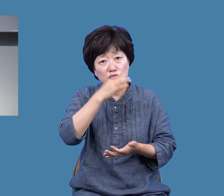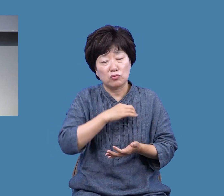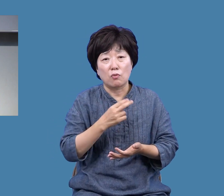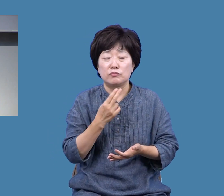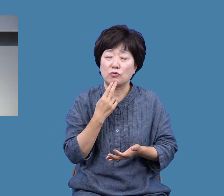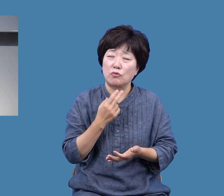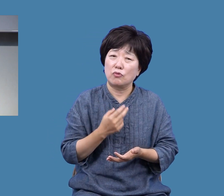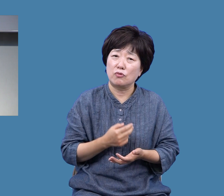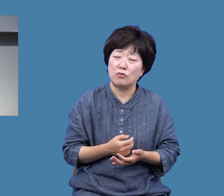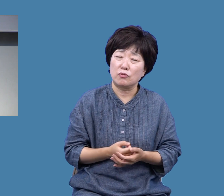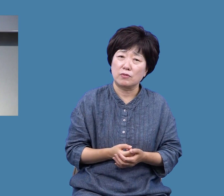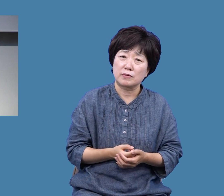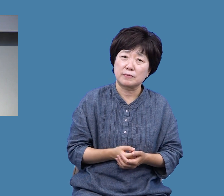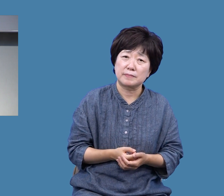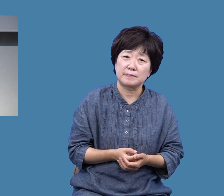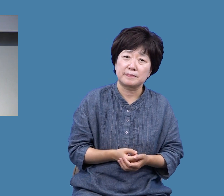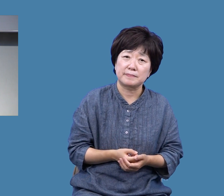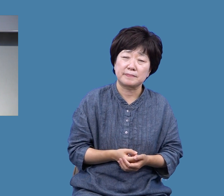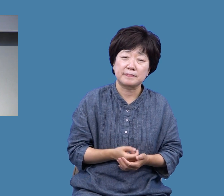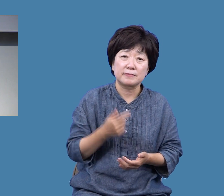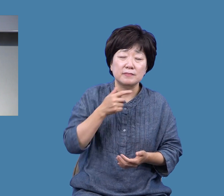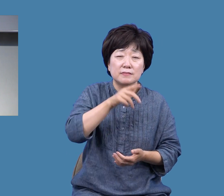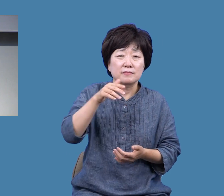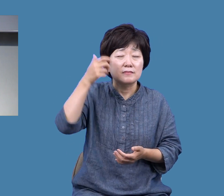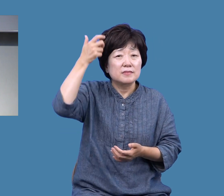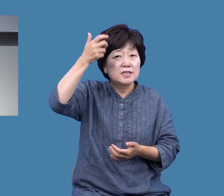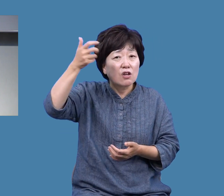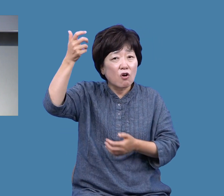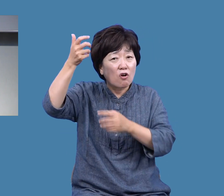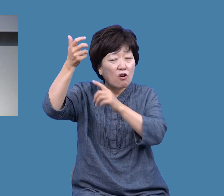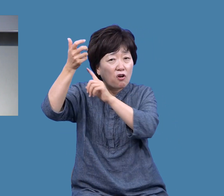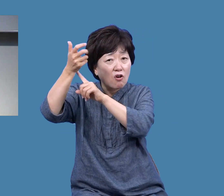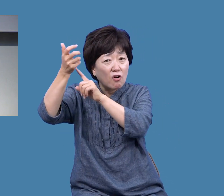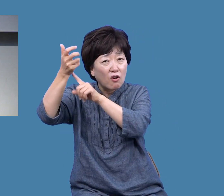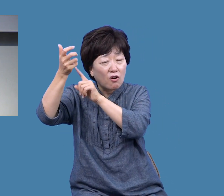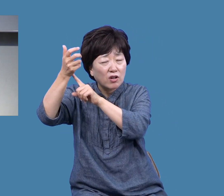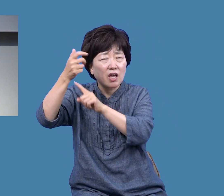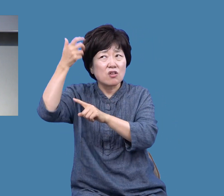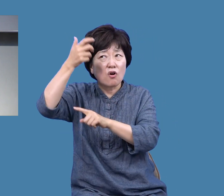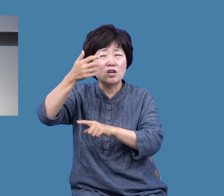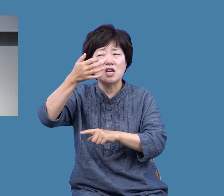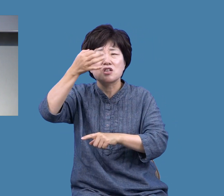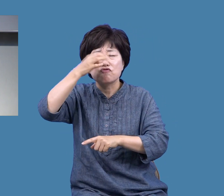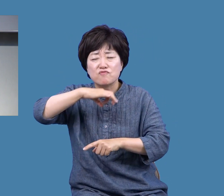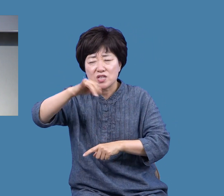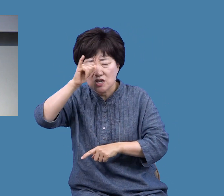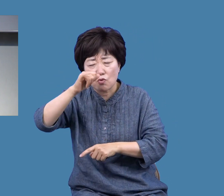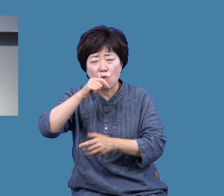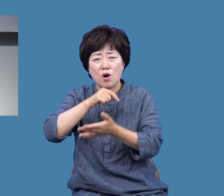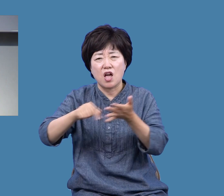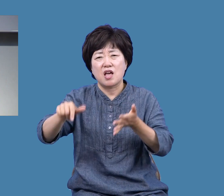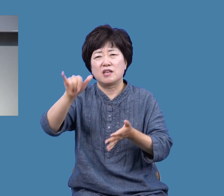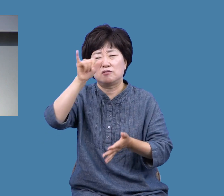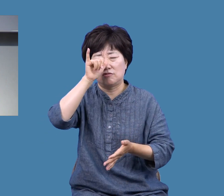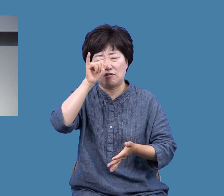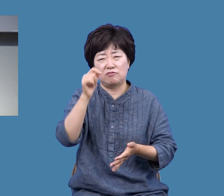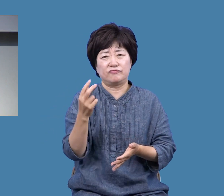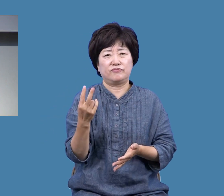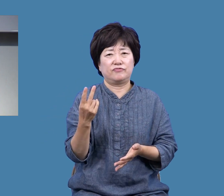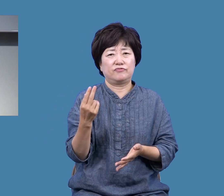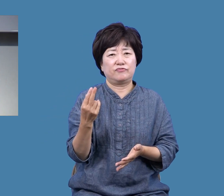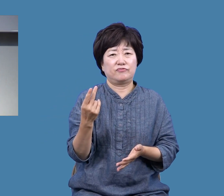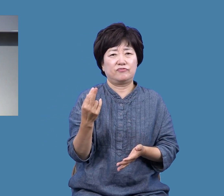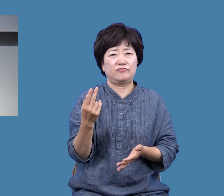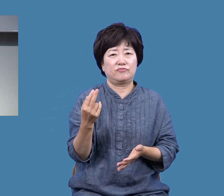아니잖아. 우리 영의 여러분, 꼭 죄가 아니더라도 유익한 것이 있고 해로운 것이 있습니다. 유익한